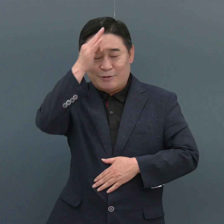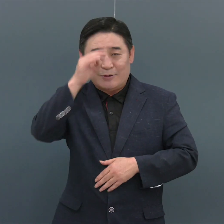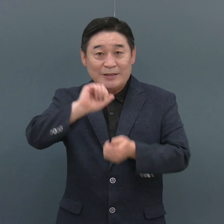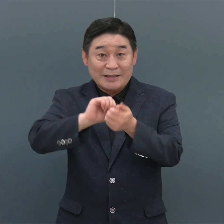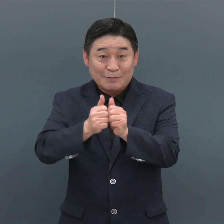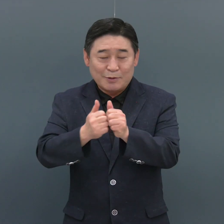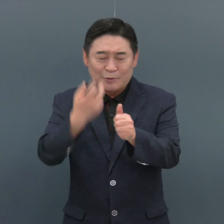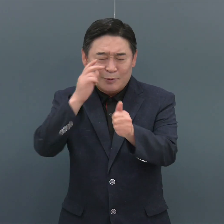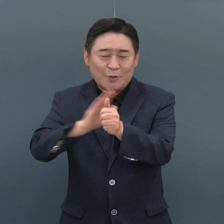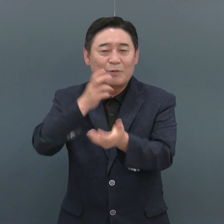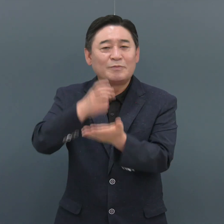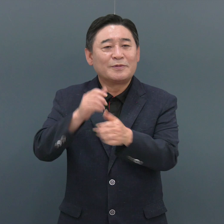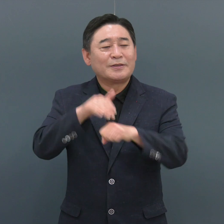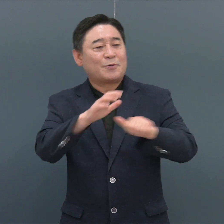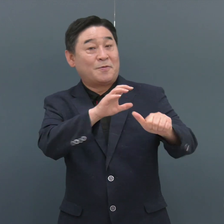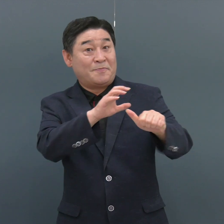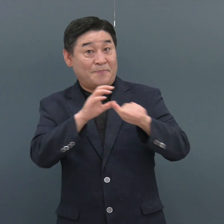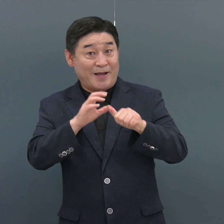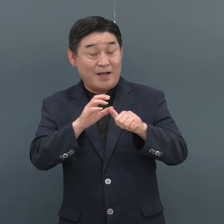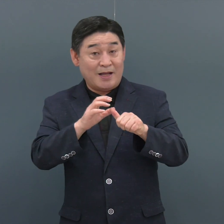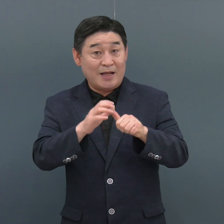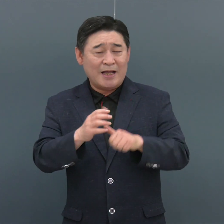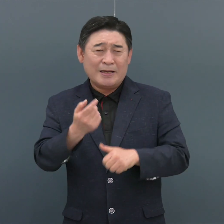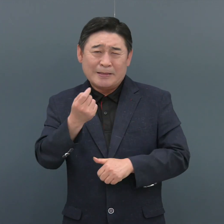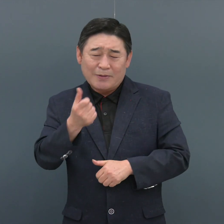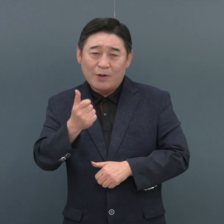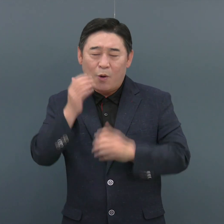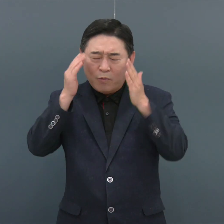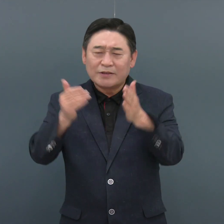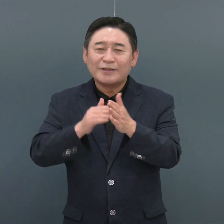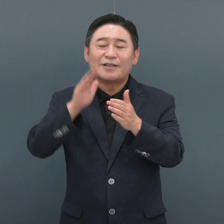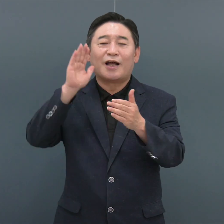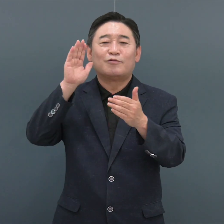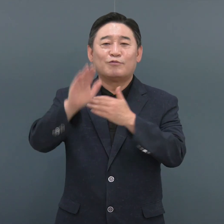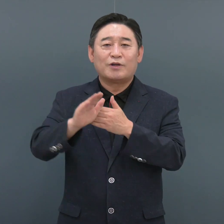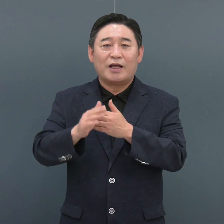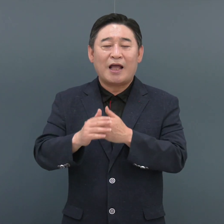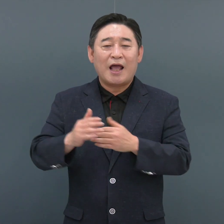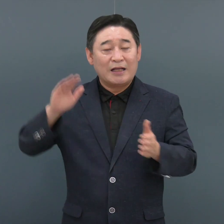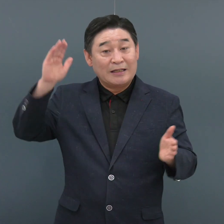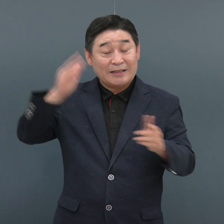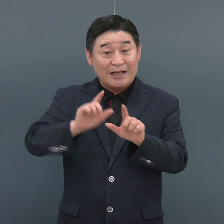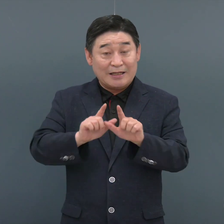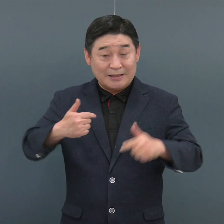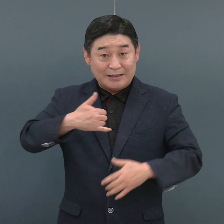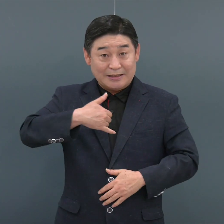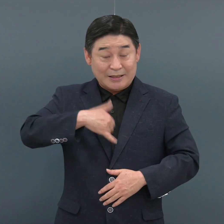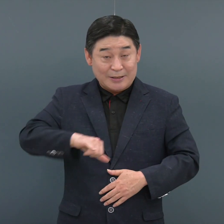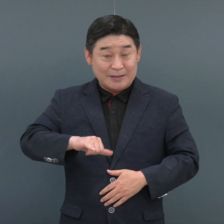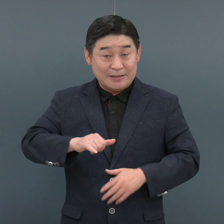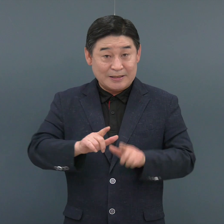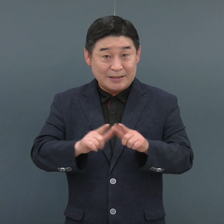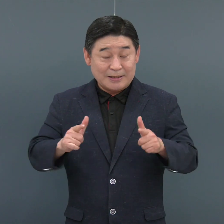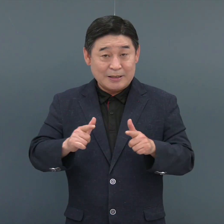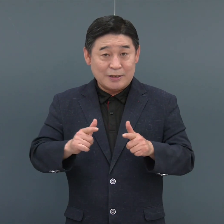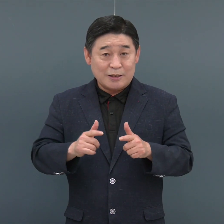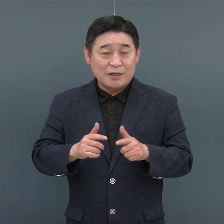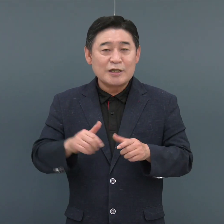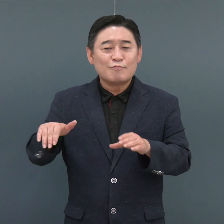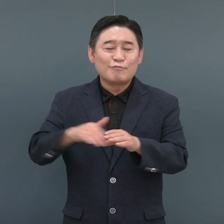돌봄 제도를 도입해서 최소한 방과 후에는 우리 아이들이 최고로 수준 높은 문화, 예술,